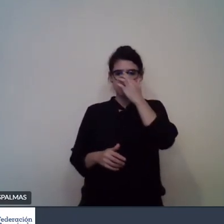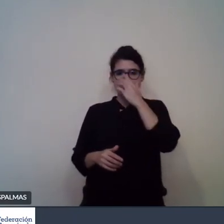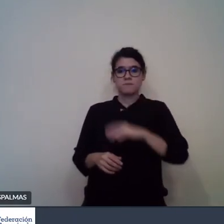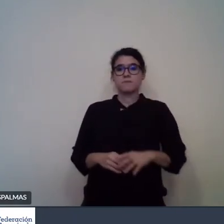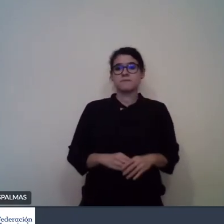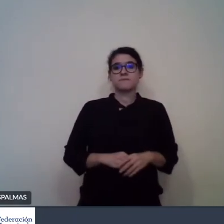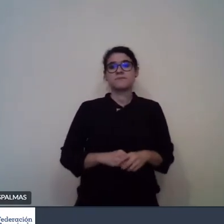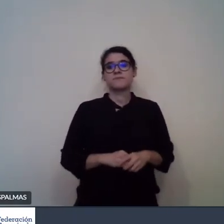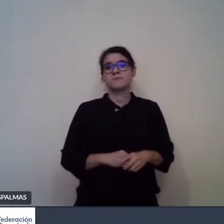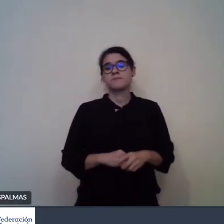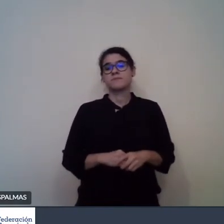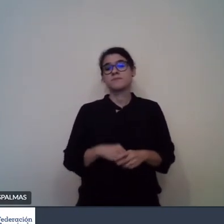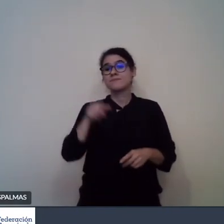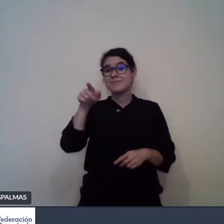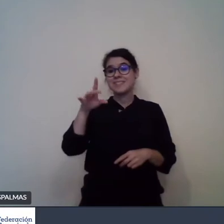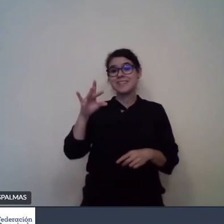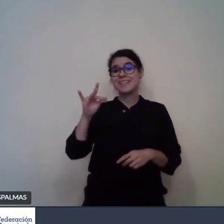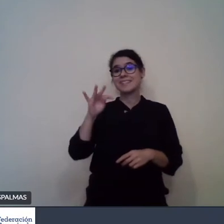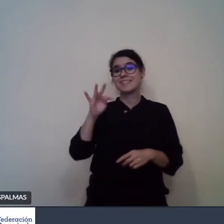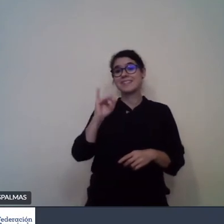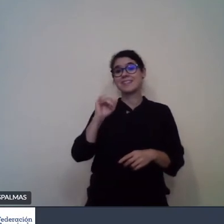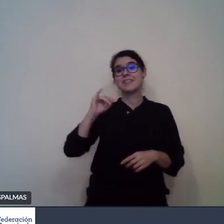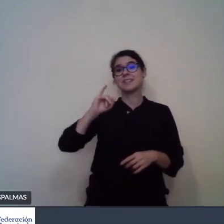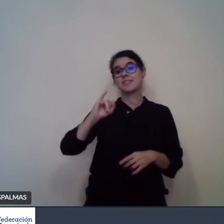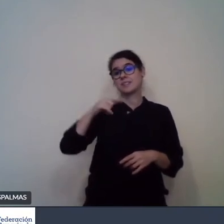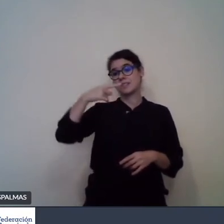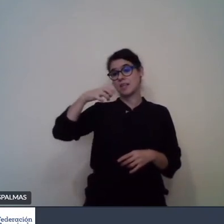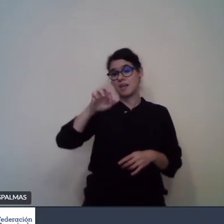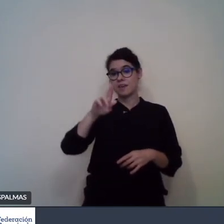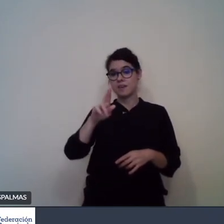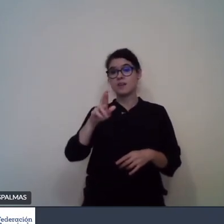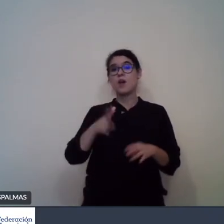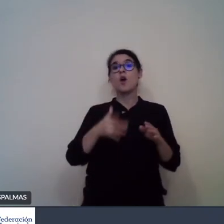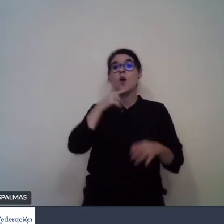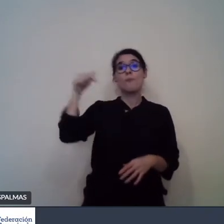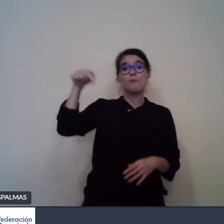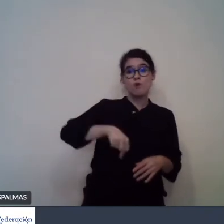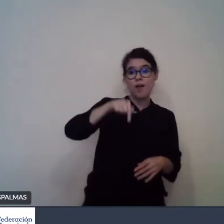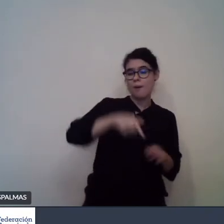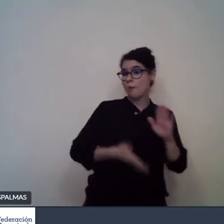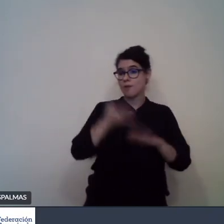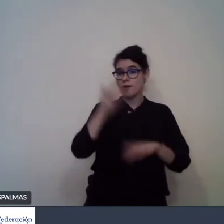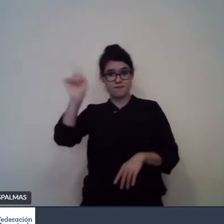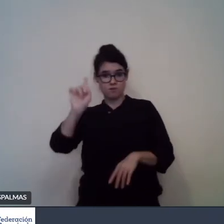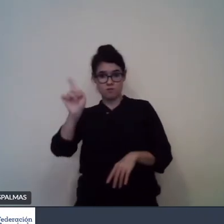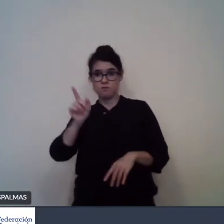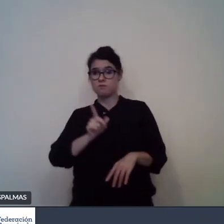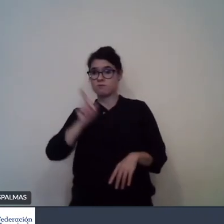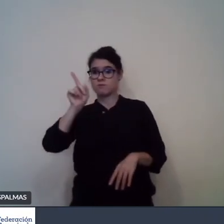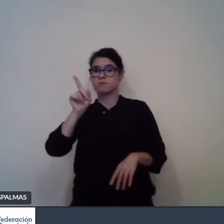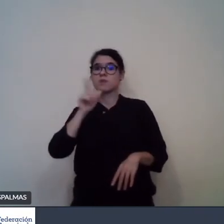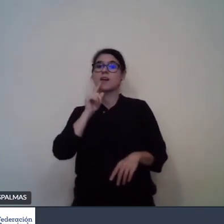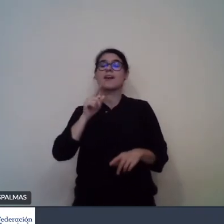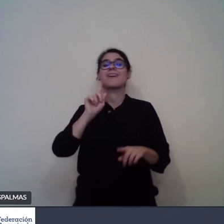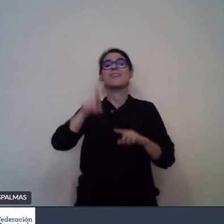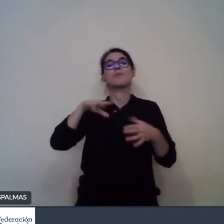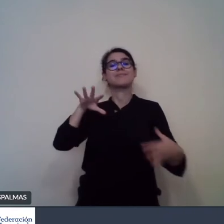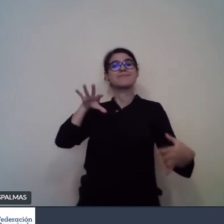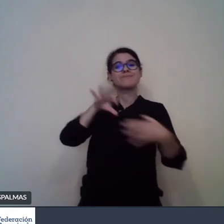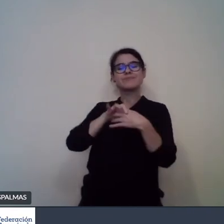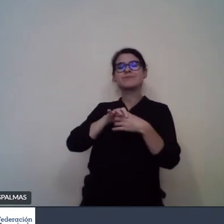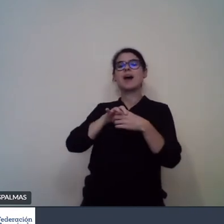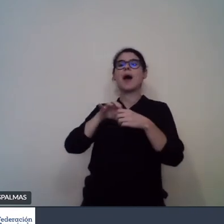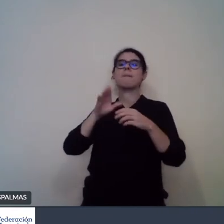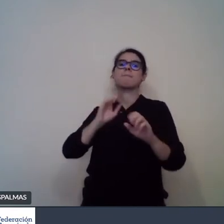Hay un stagger para salida, sale por debajo en vez de por arriba y enganchamos con bloque directo central. Este es un amago de Spanish pick and roll,